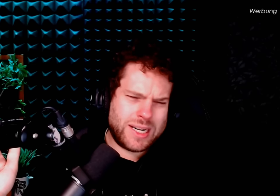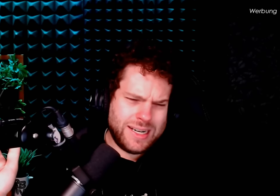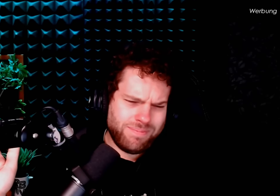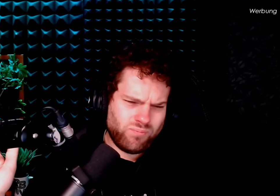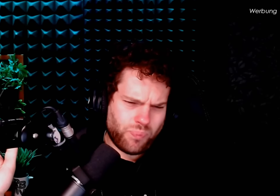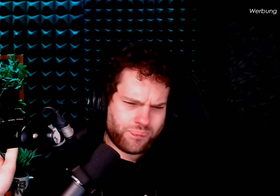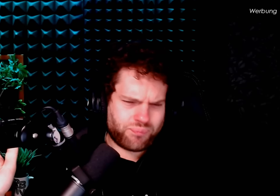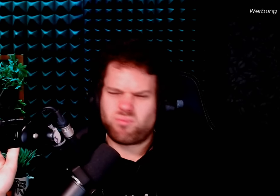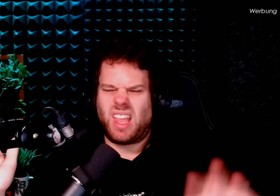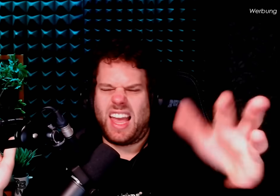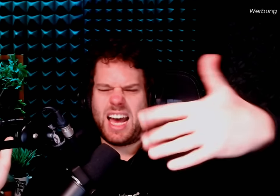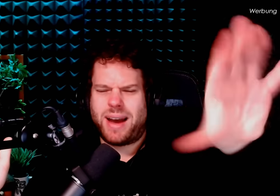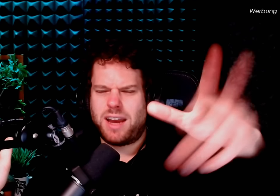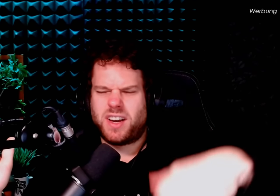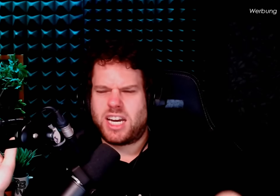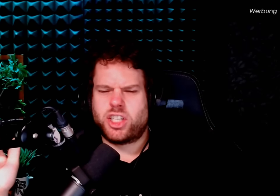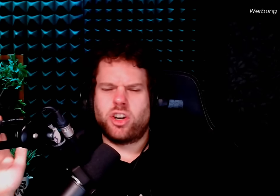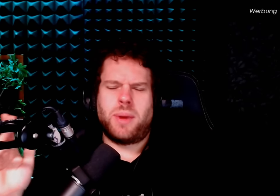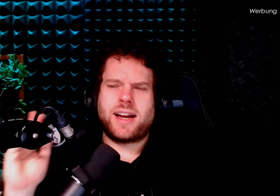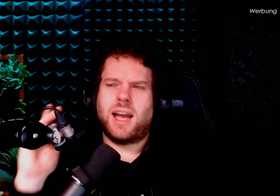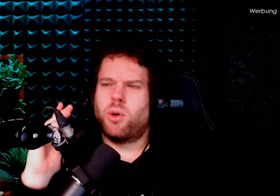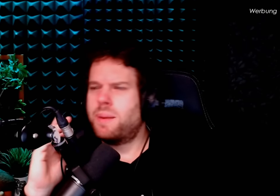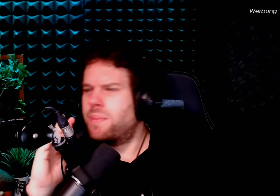Beutel. Ja, mach einfach Tasche nochmal. Kein Problem.